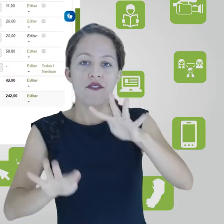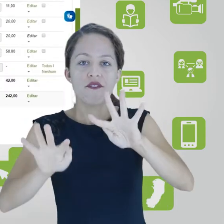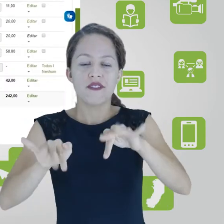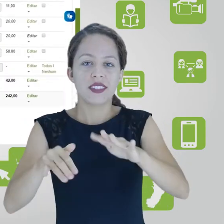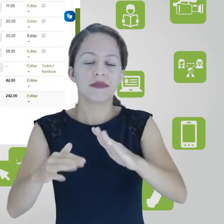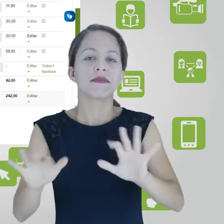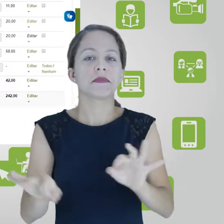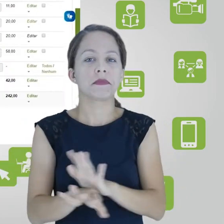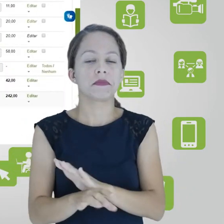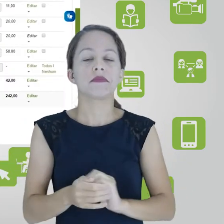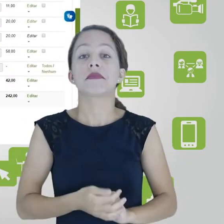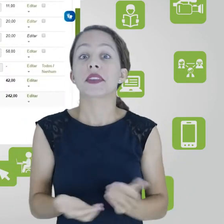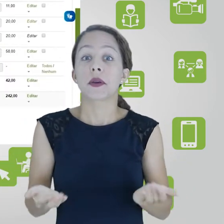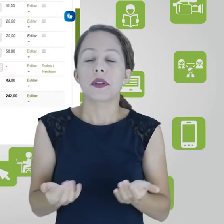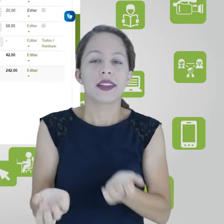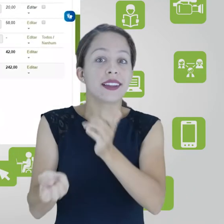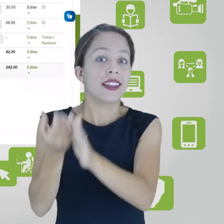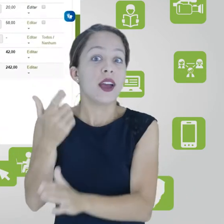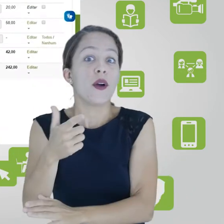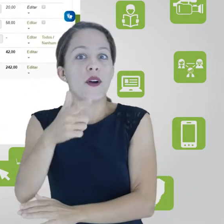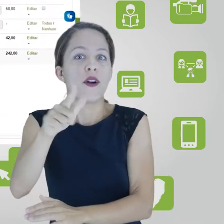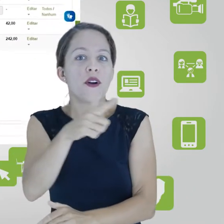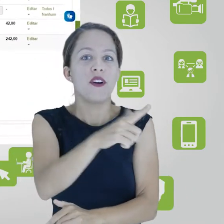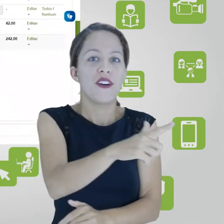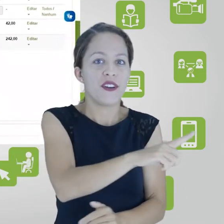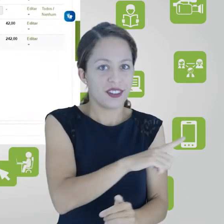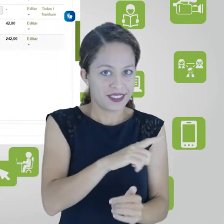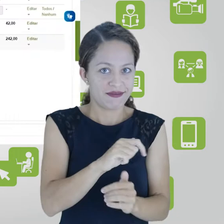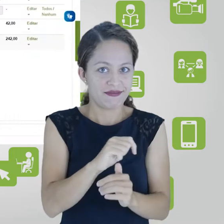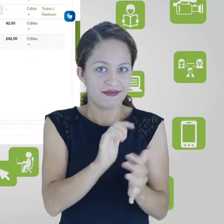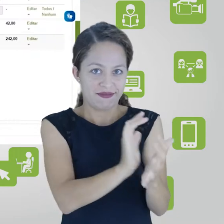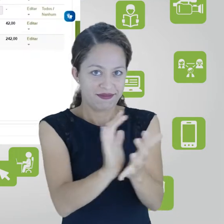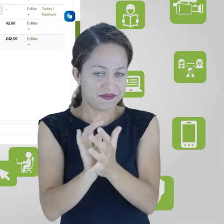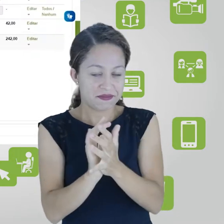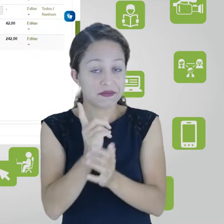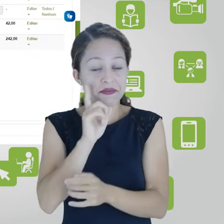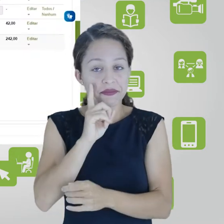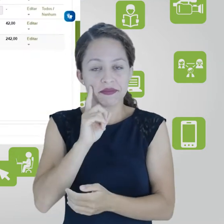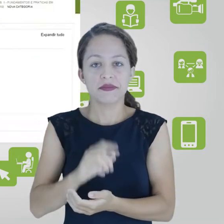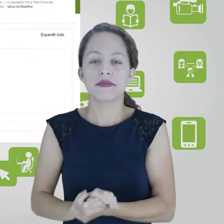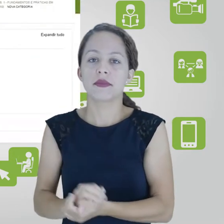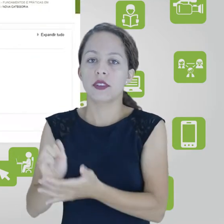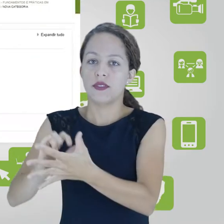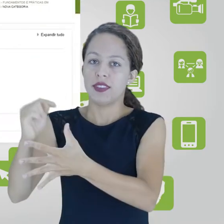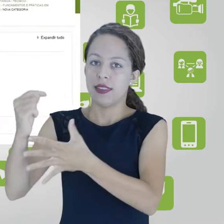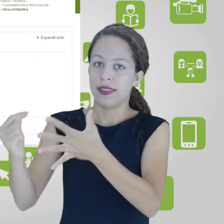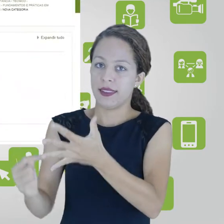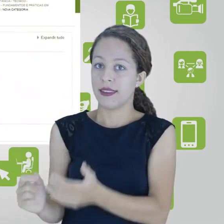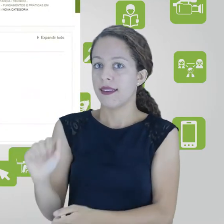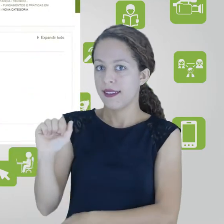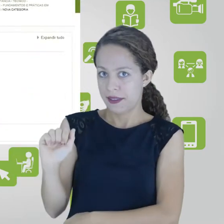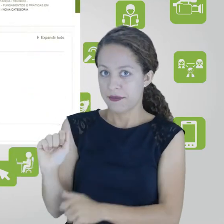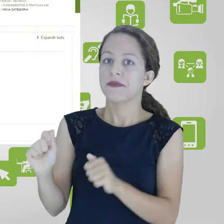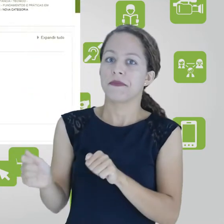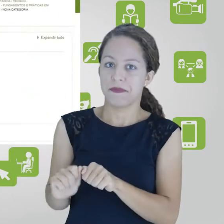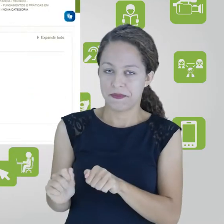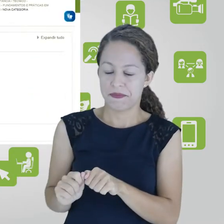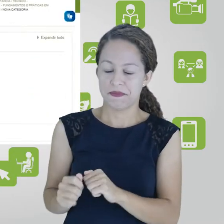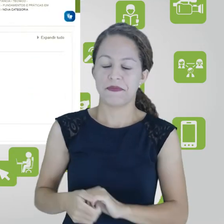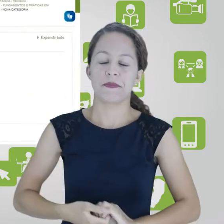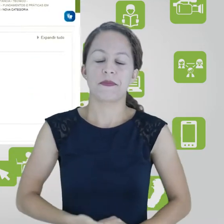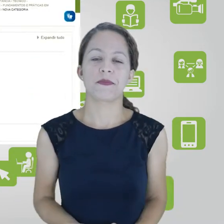agora vamos criar as outras categorias. Então vamos lá. Atividades A.